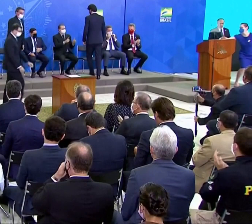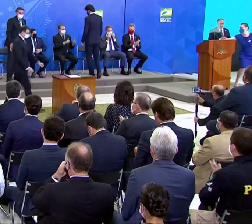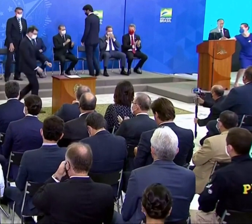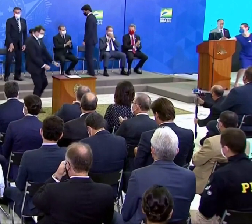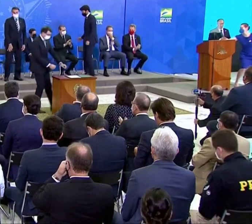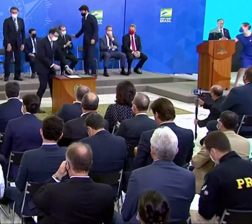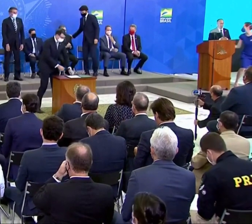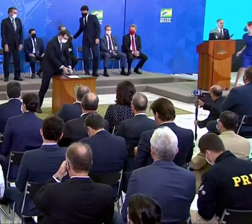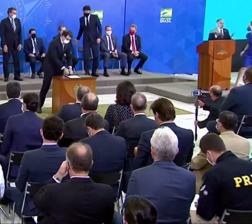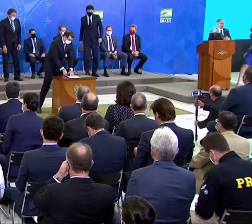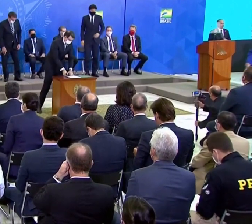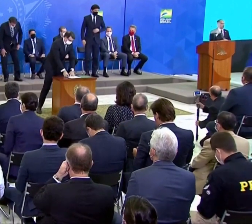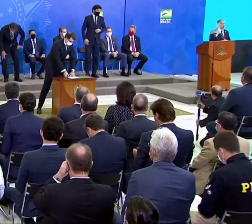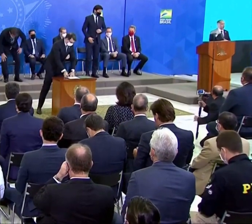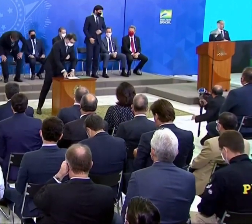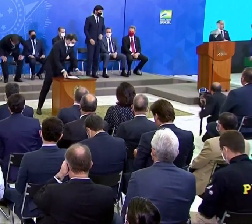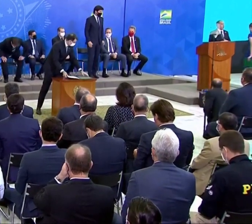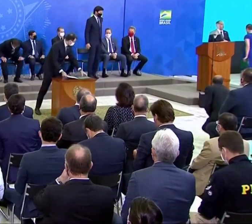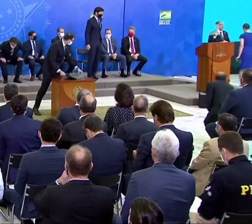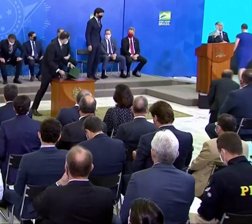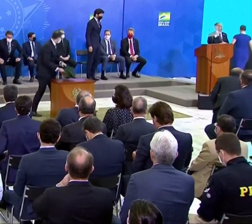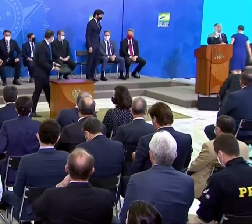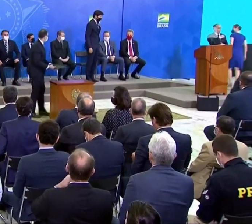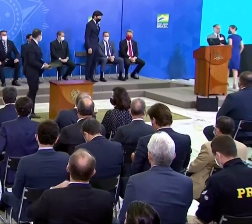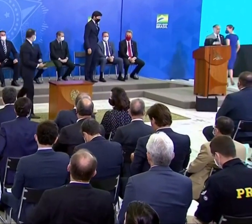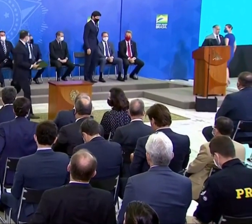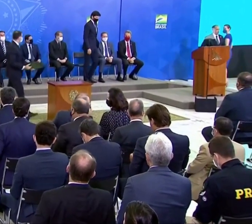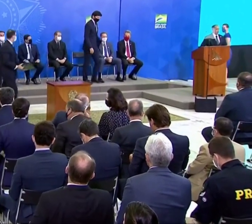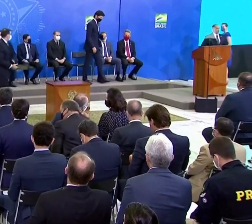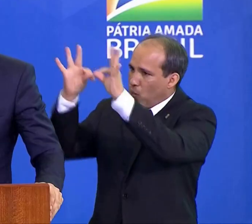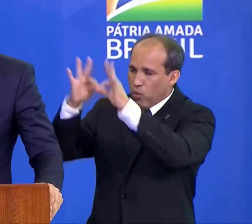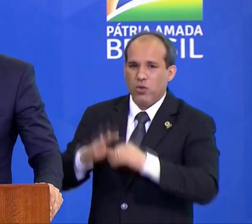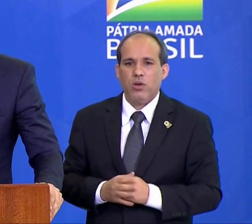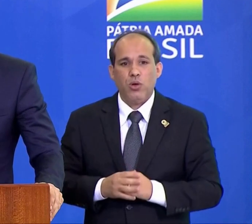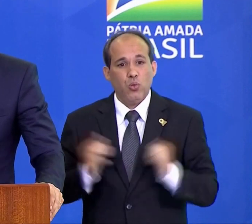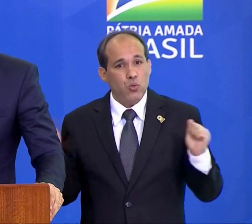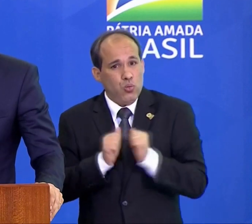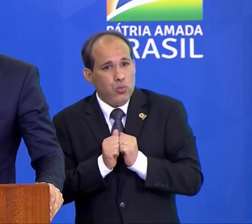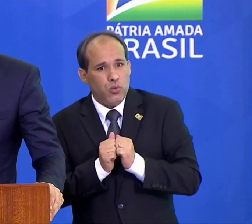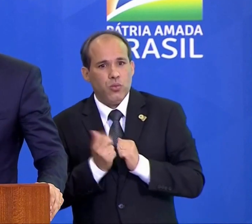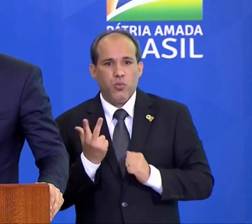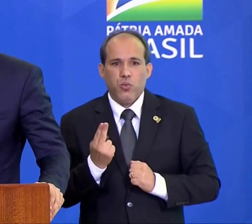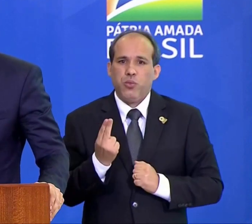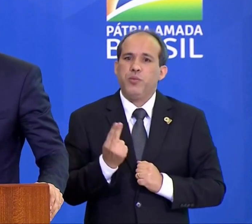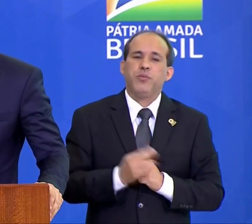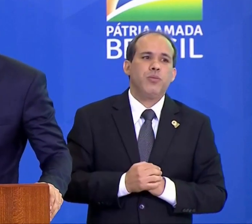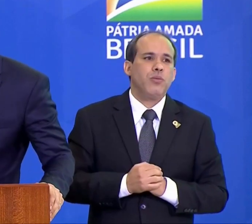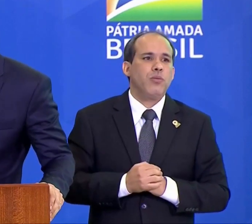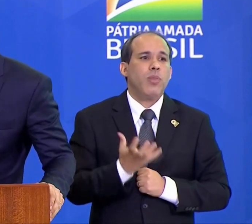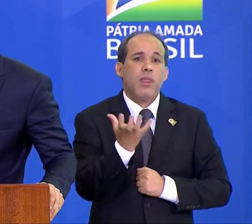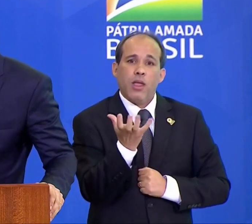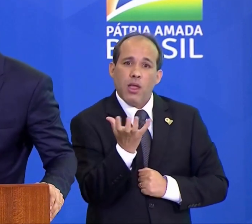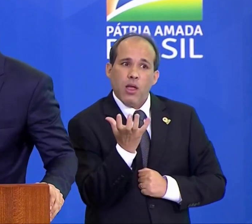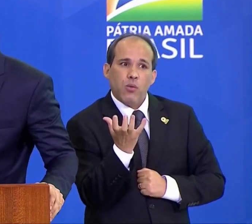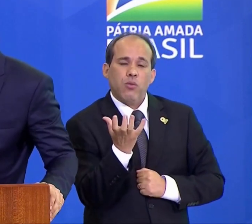inovações o ministério que englobava as comunicações desde 2016 e já estava sob o comando de pontes